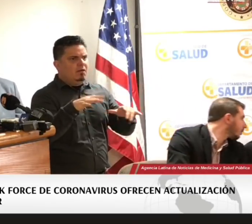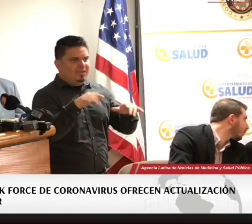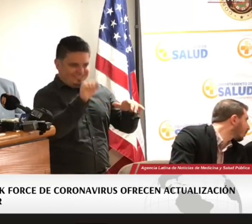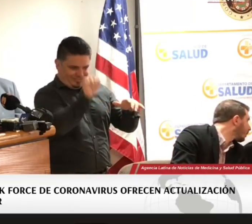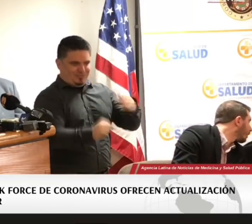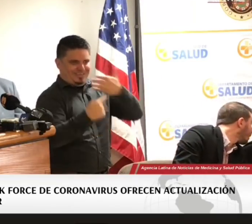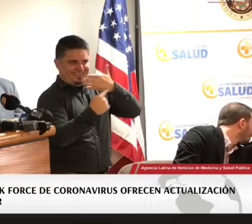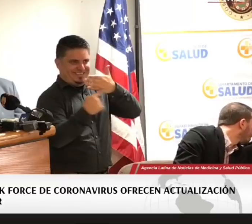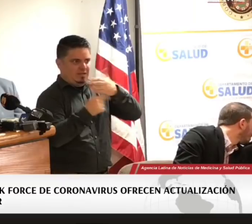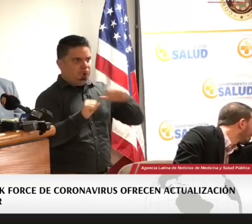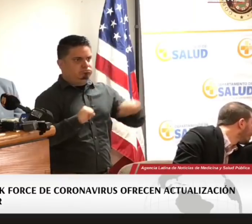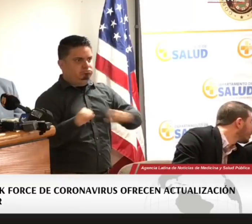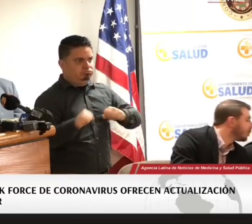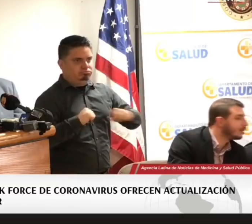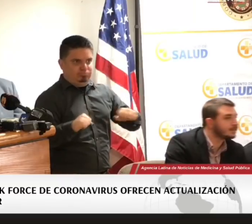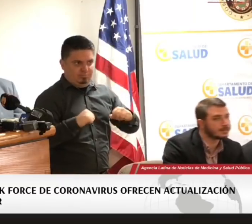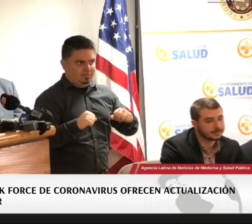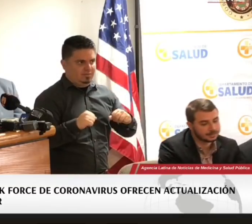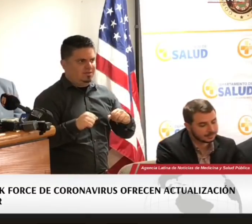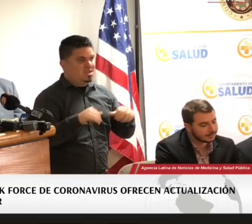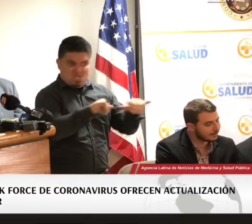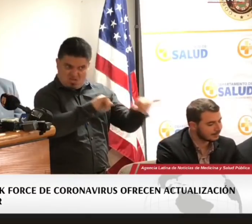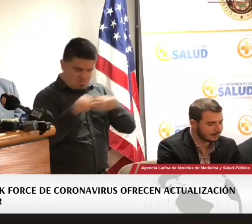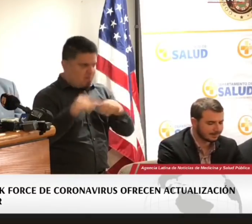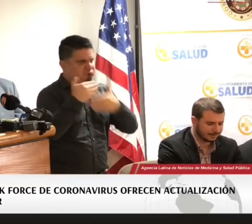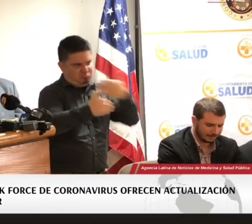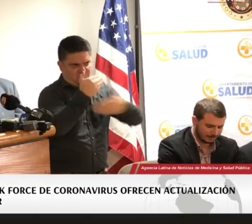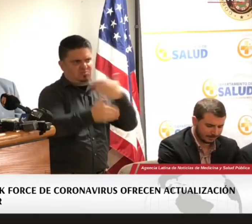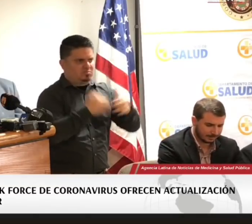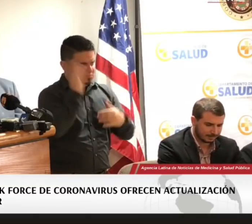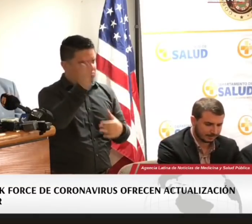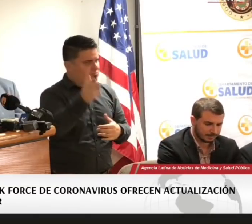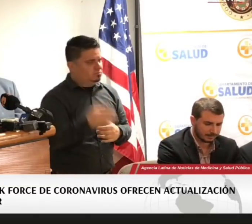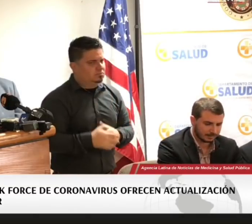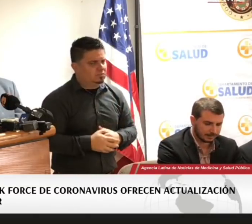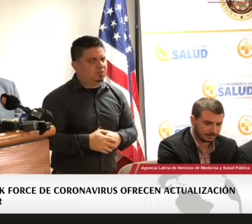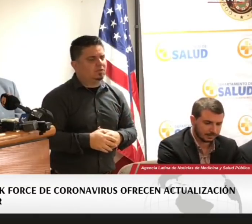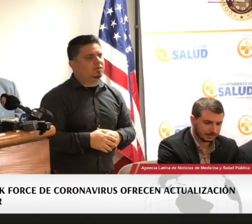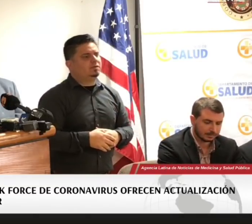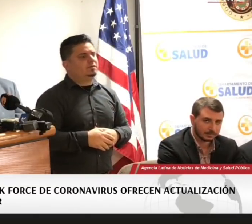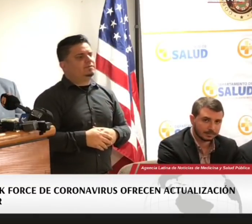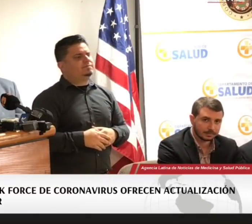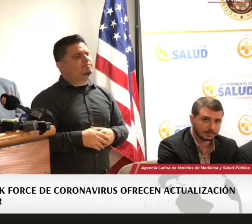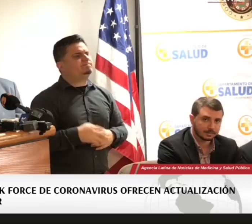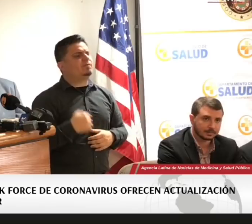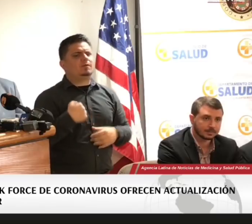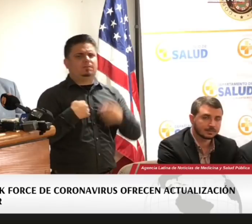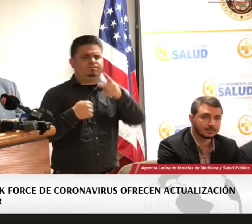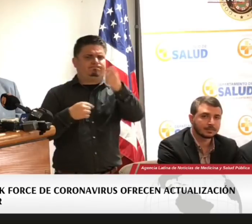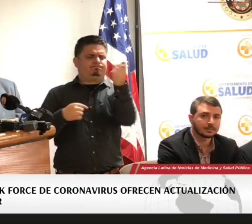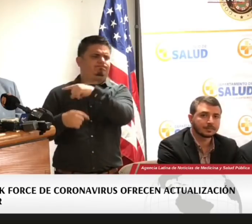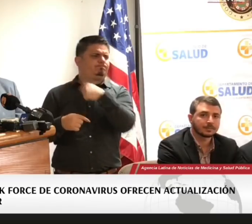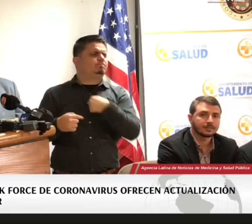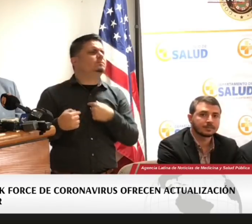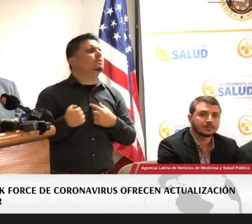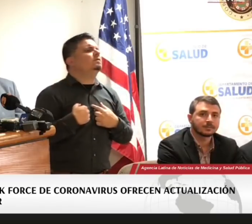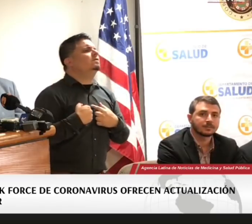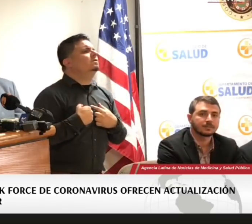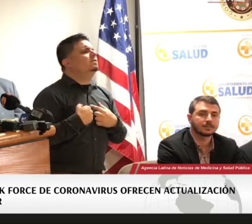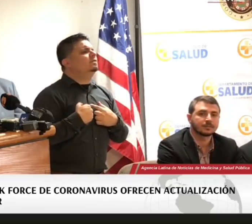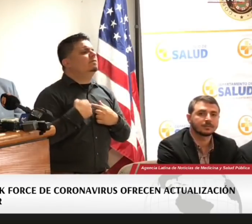Buenas tardes, gobernadora. Yo tengo varias preguntas. La primera pregunta que tengo es si usted se ha comunicado con